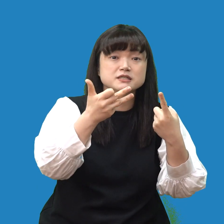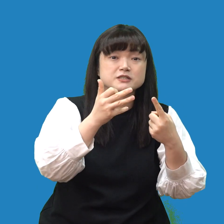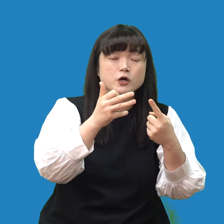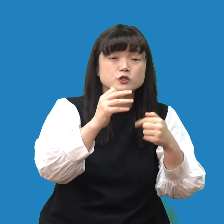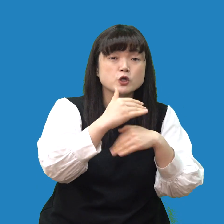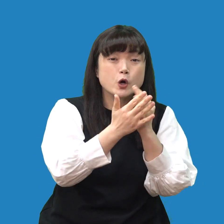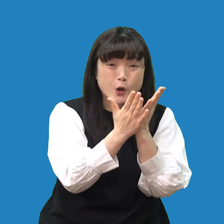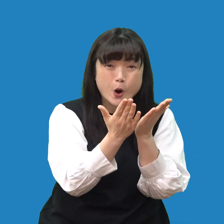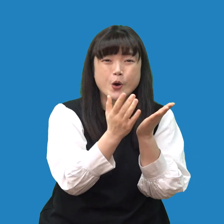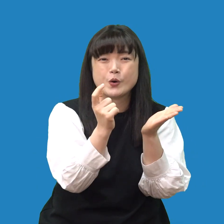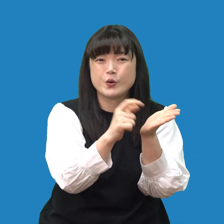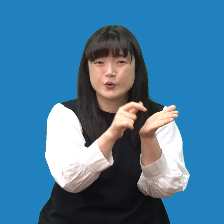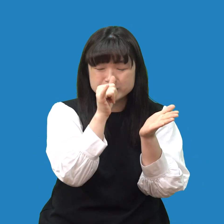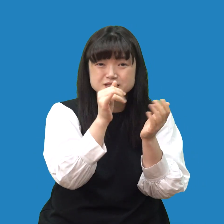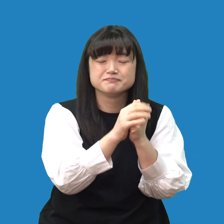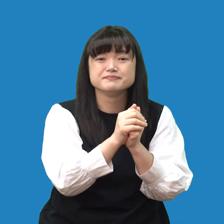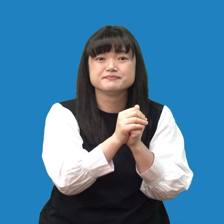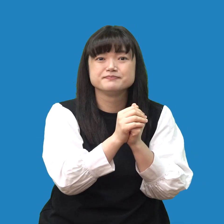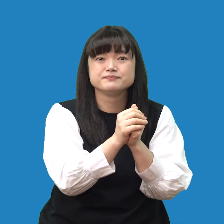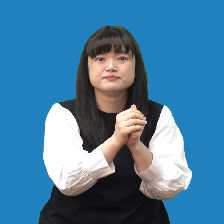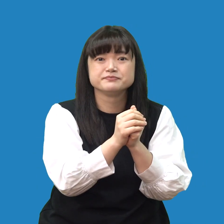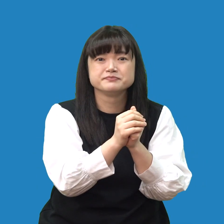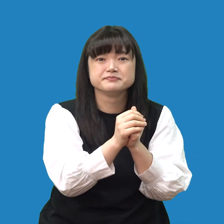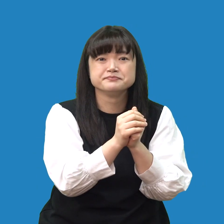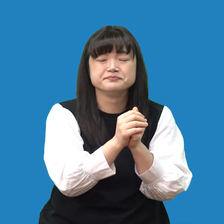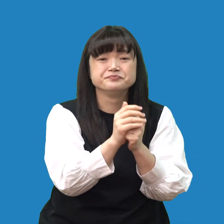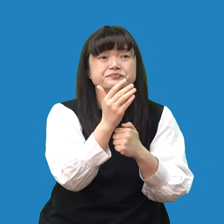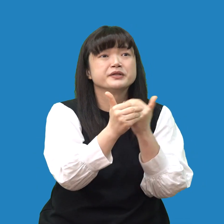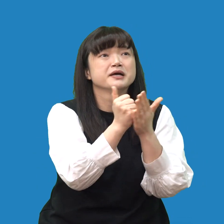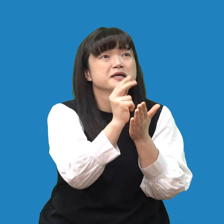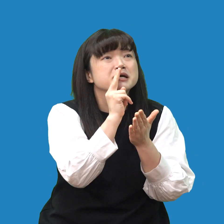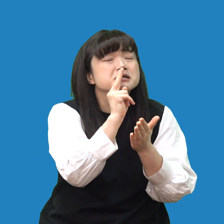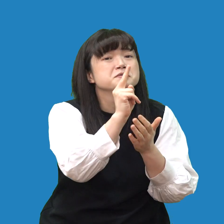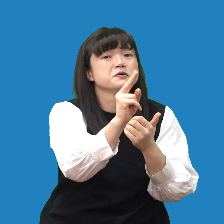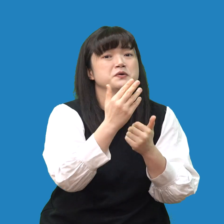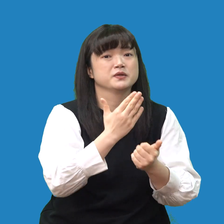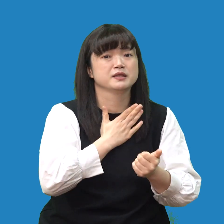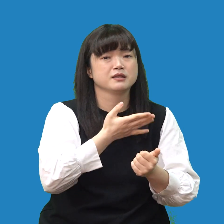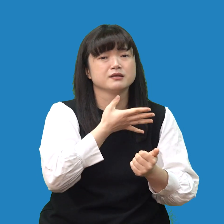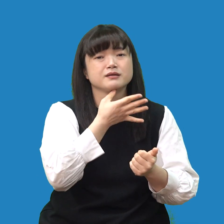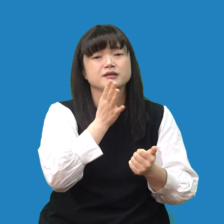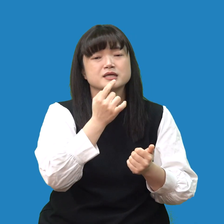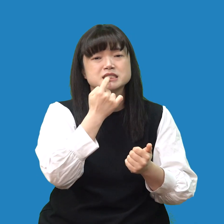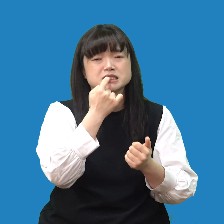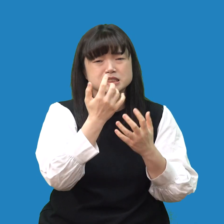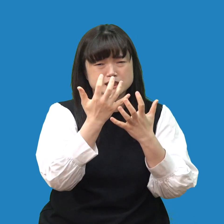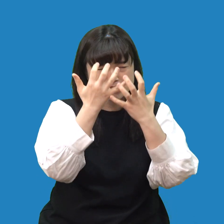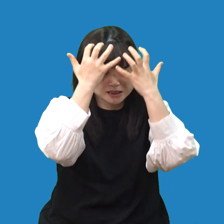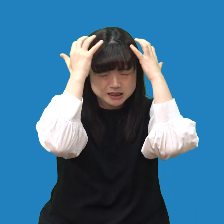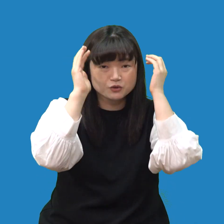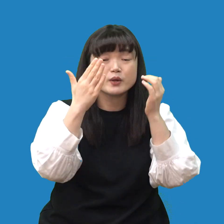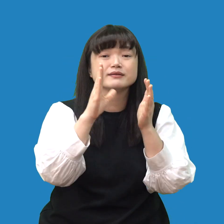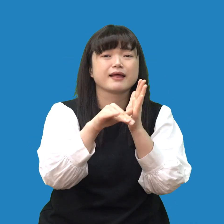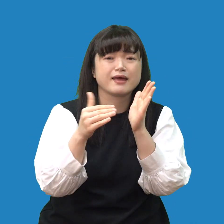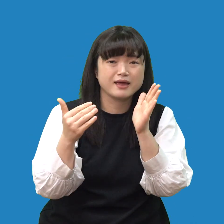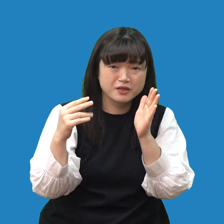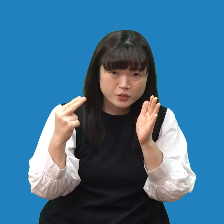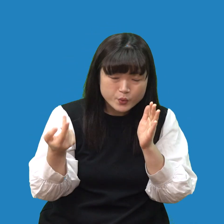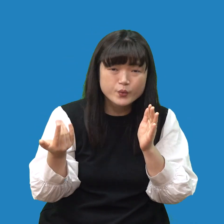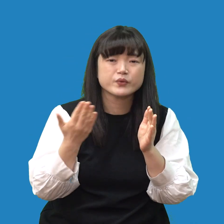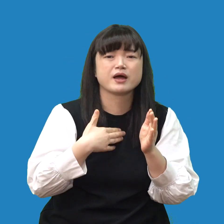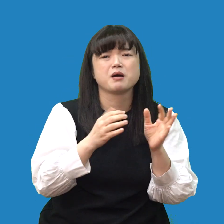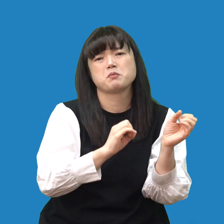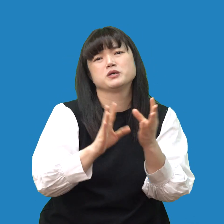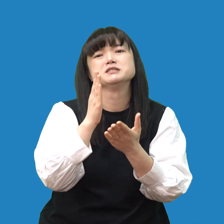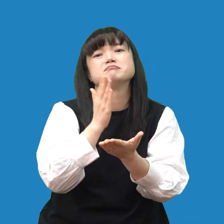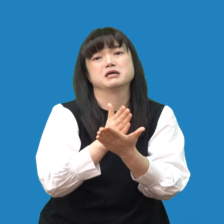이런 기도가 있다는 건 아십니까? 같이 한번 읽으면서 기도하겠습니다. 하나님이여, 내가 늙어 백발이 될 때에도